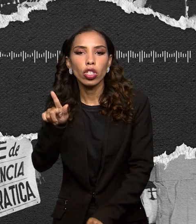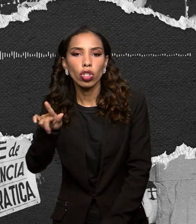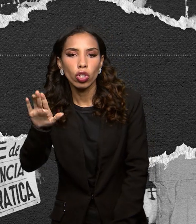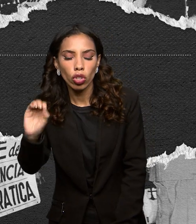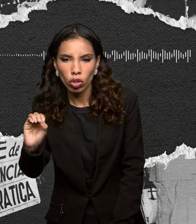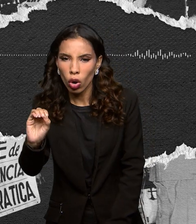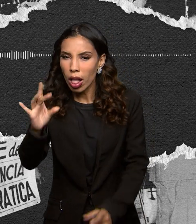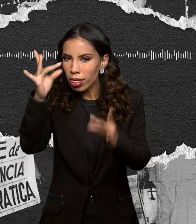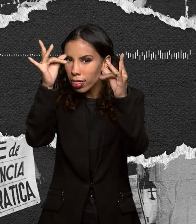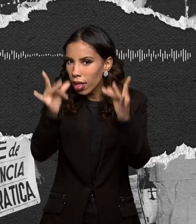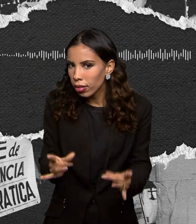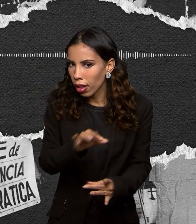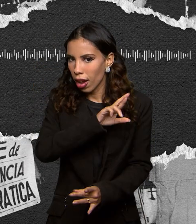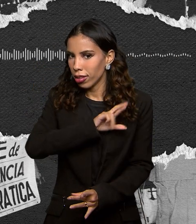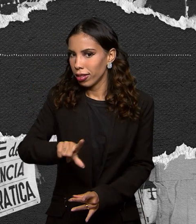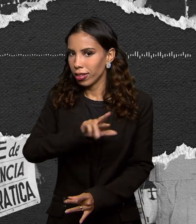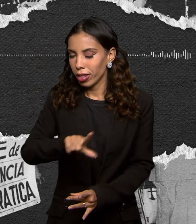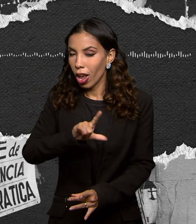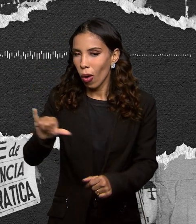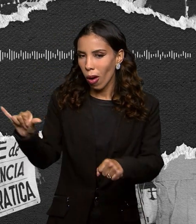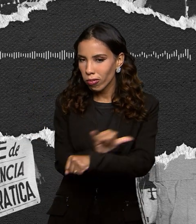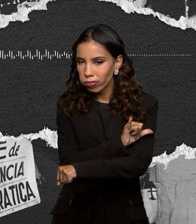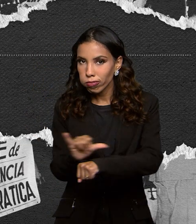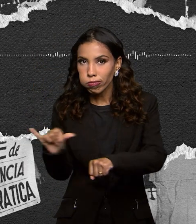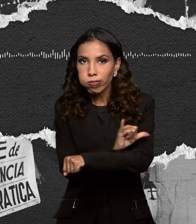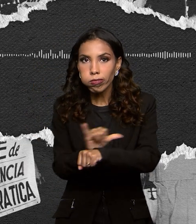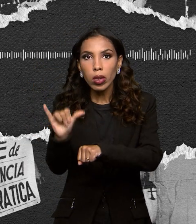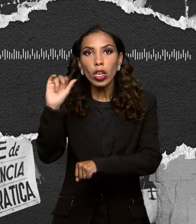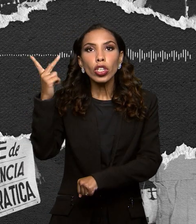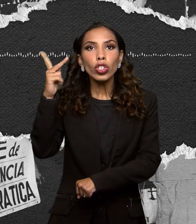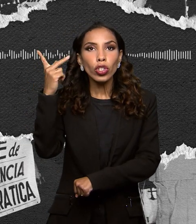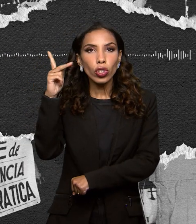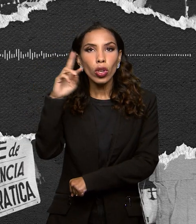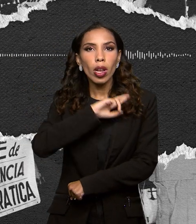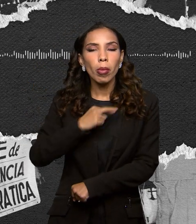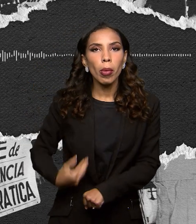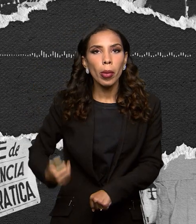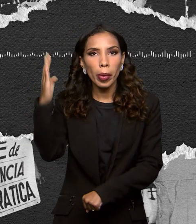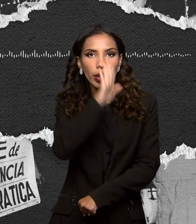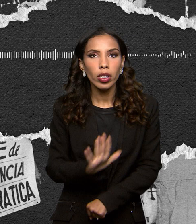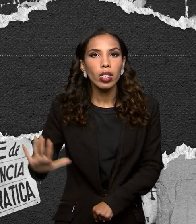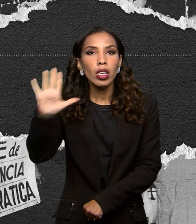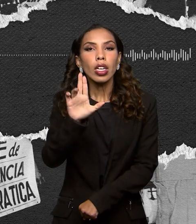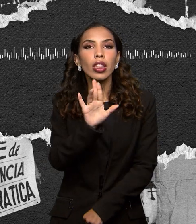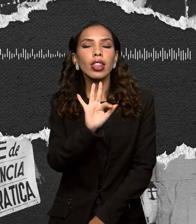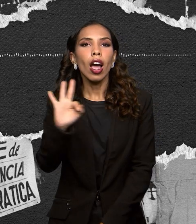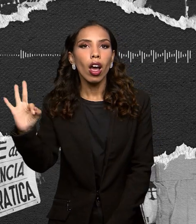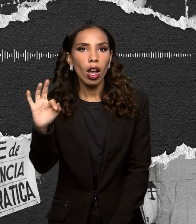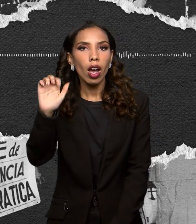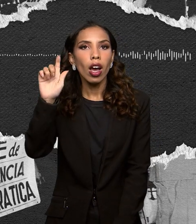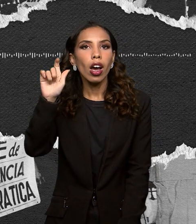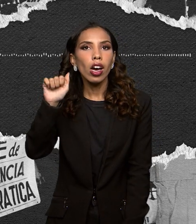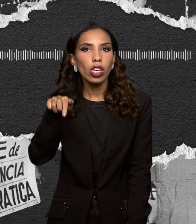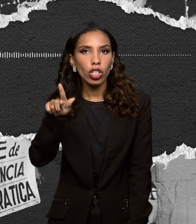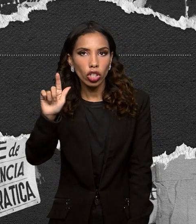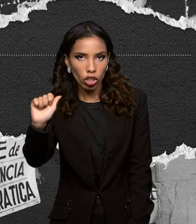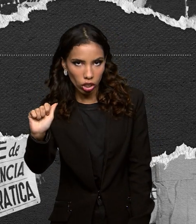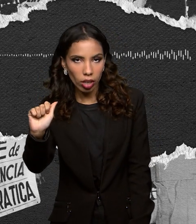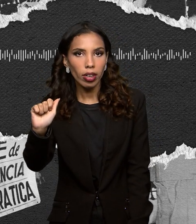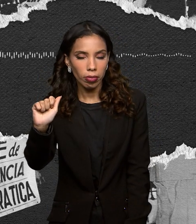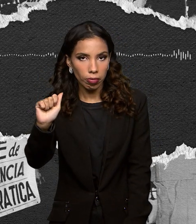mero detalhe é a pesquisadora da História Republicana do Brasil e professora da Universidade Federal Fluminense, Ângela de Castro